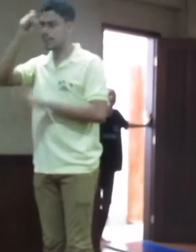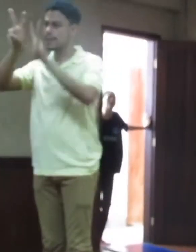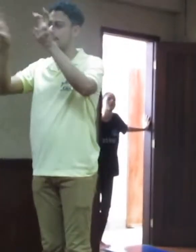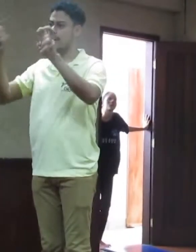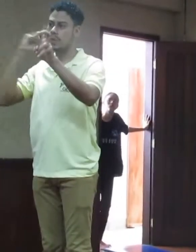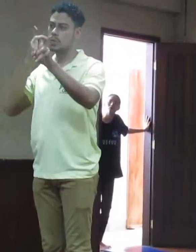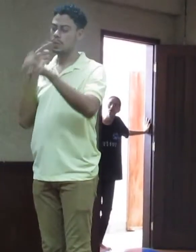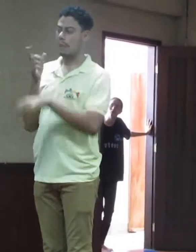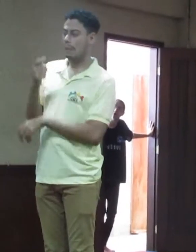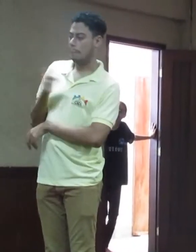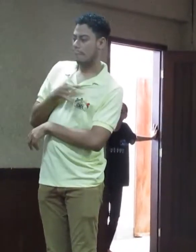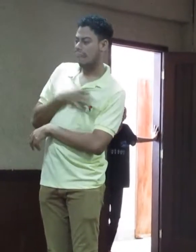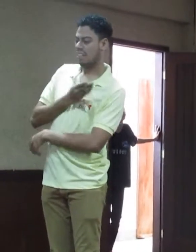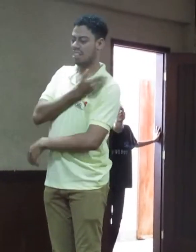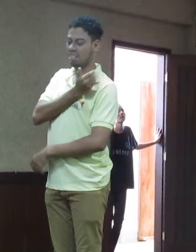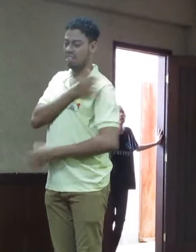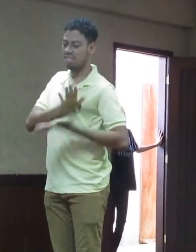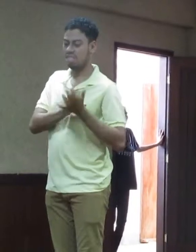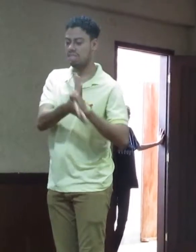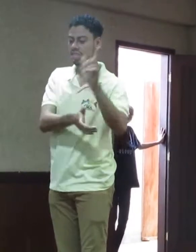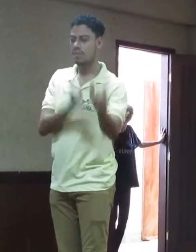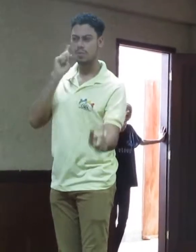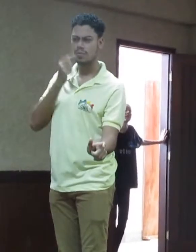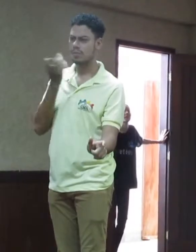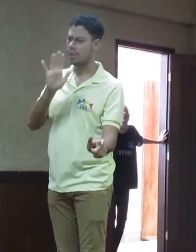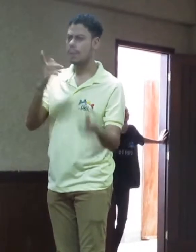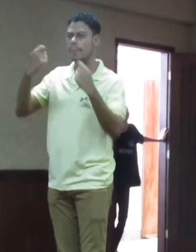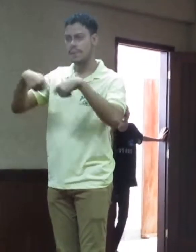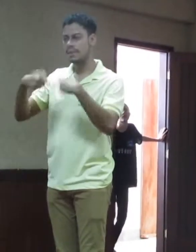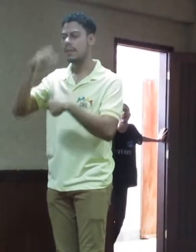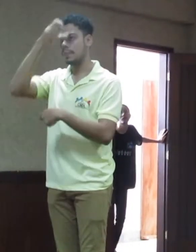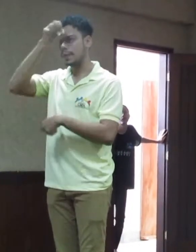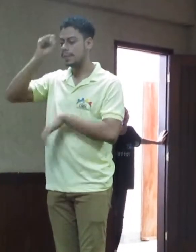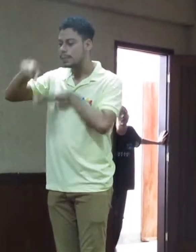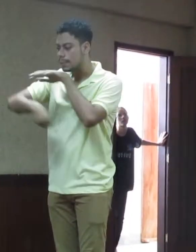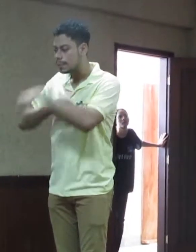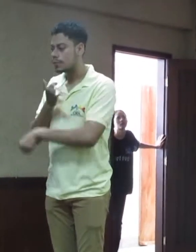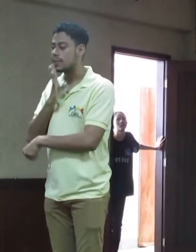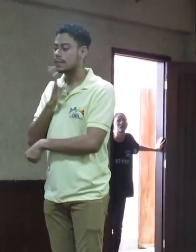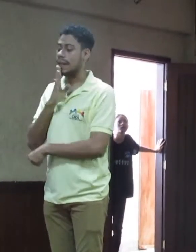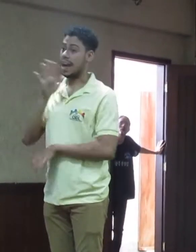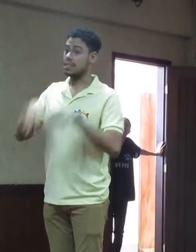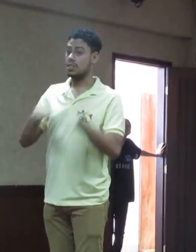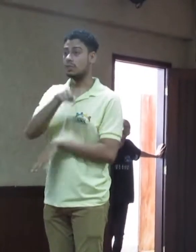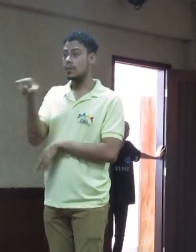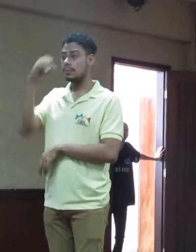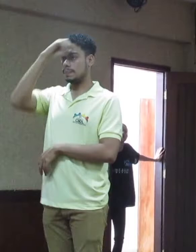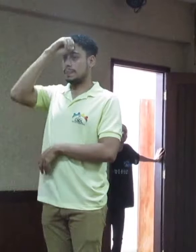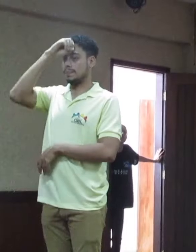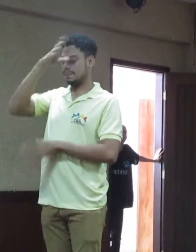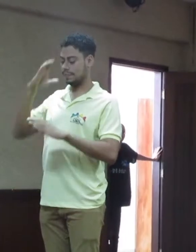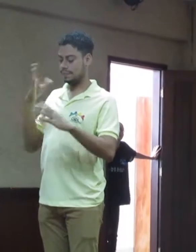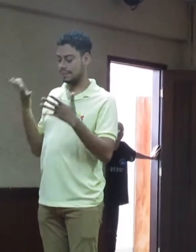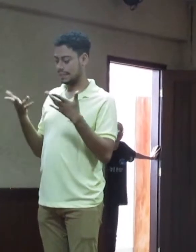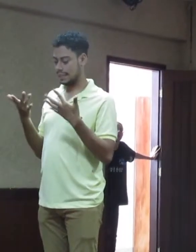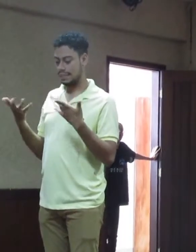não com medo nem preconceito. Porque saber se comunicar pode até não saber, mas você se esforçar e